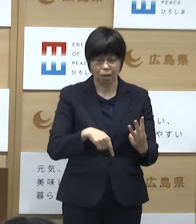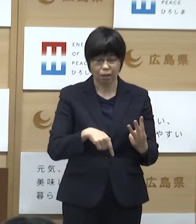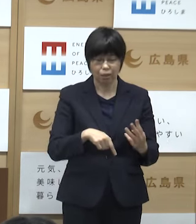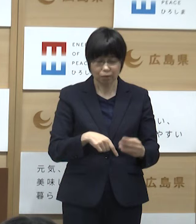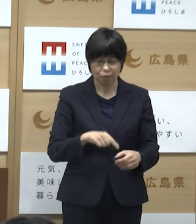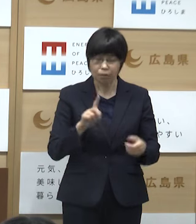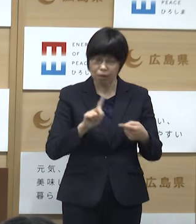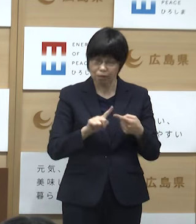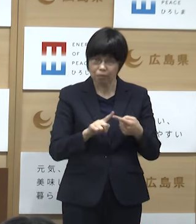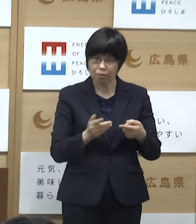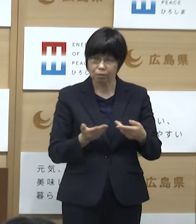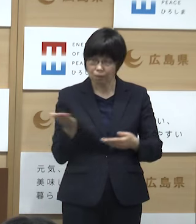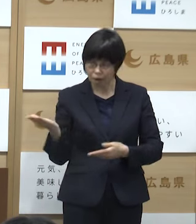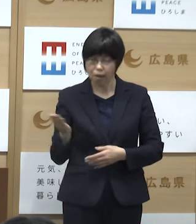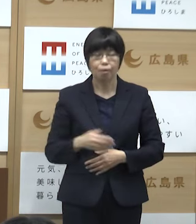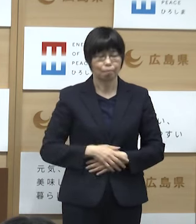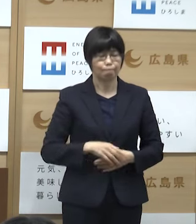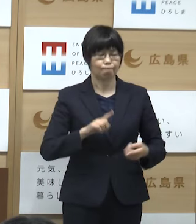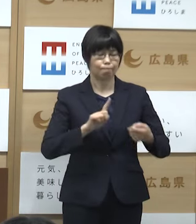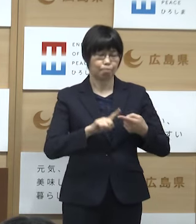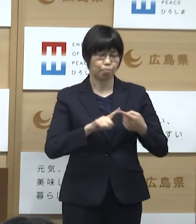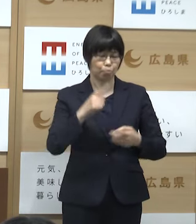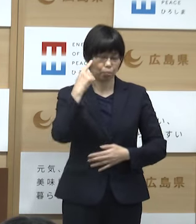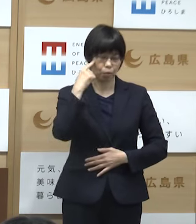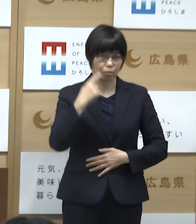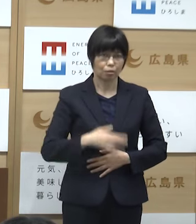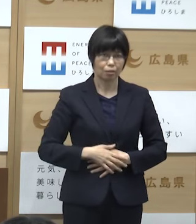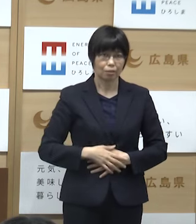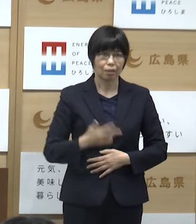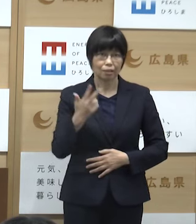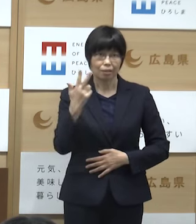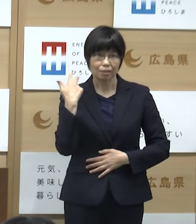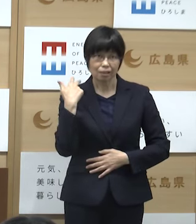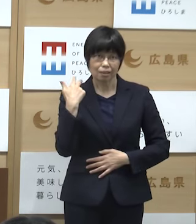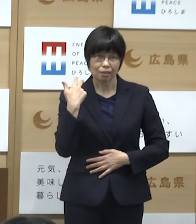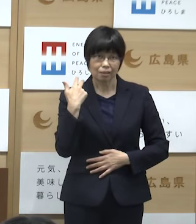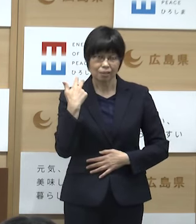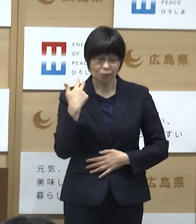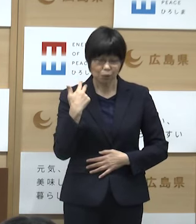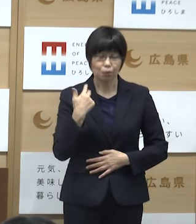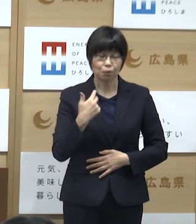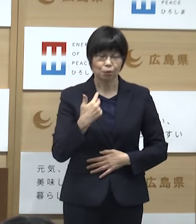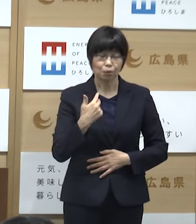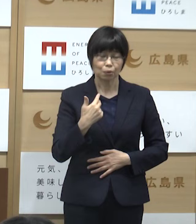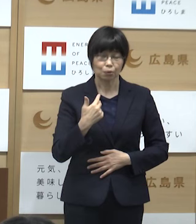と思っております。先週ご決定ではちょっと